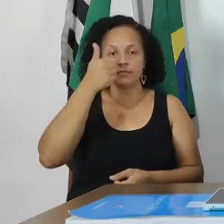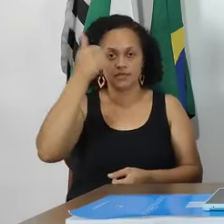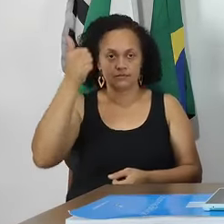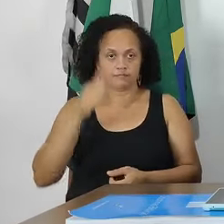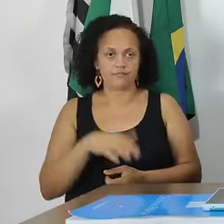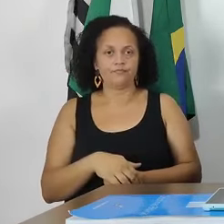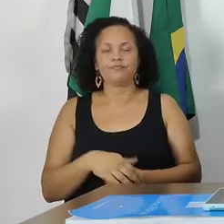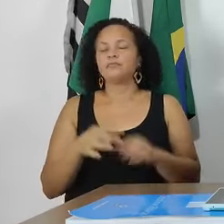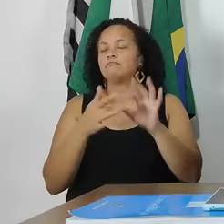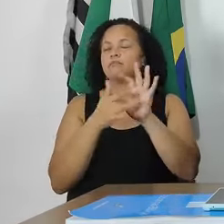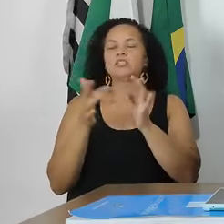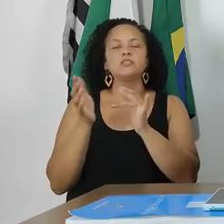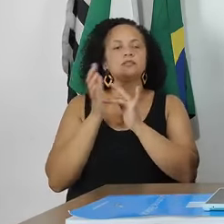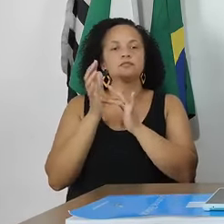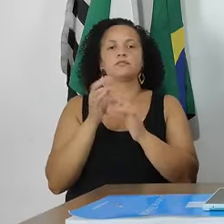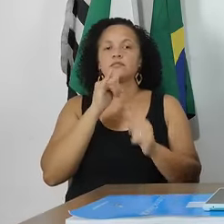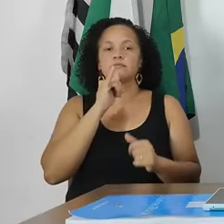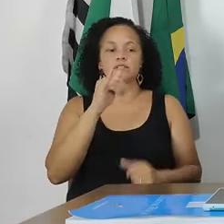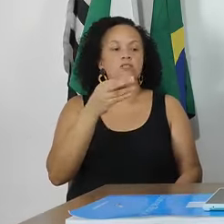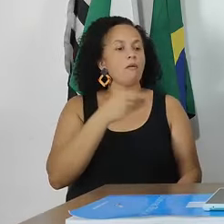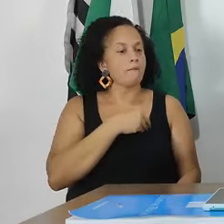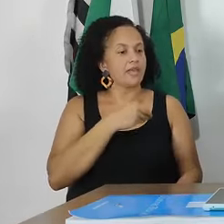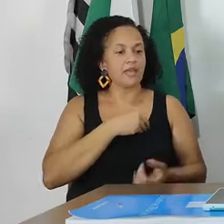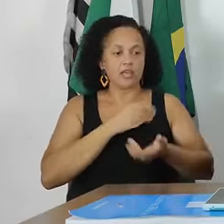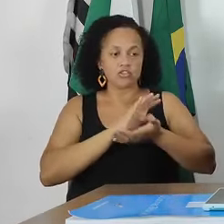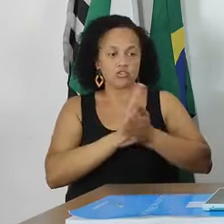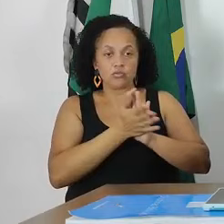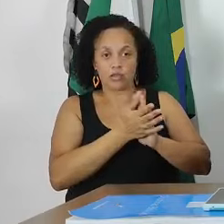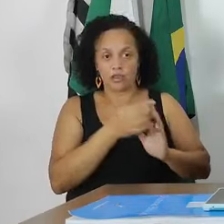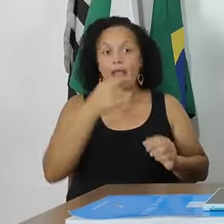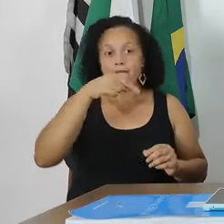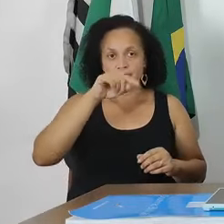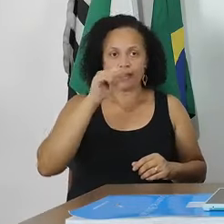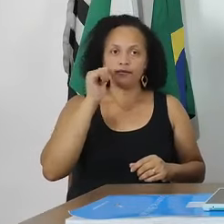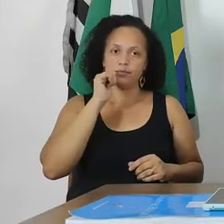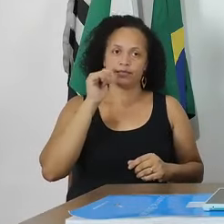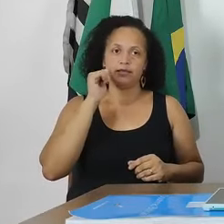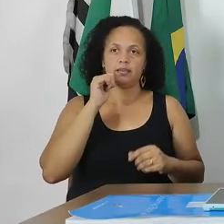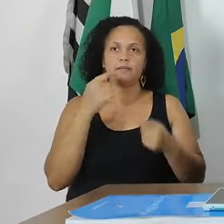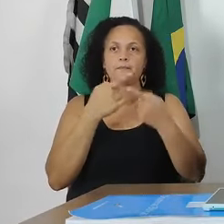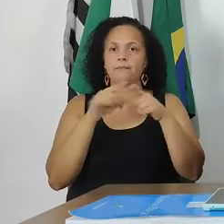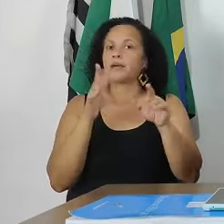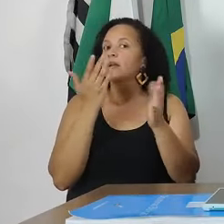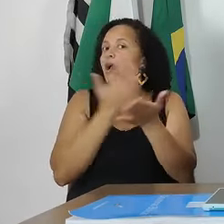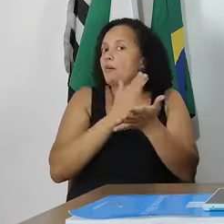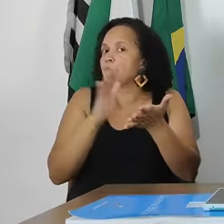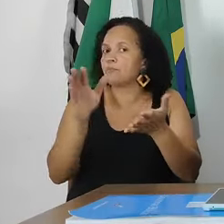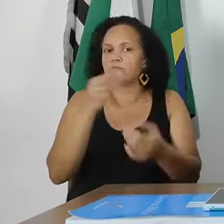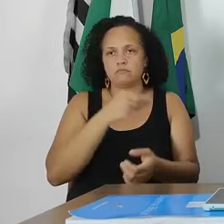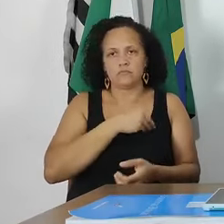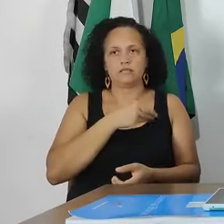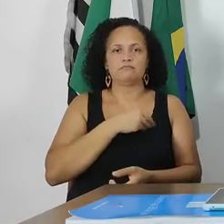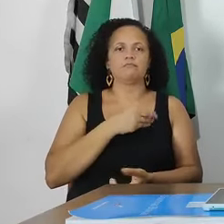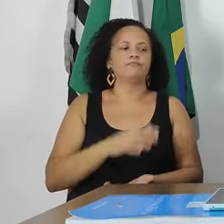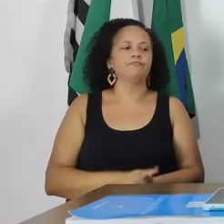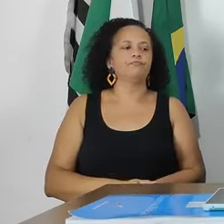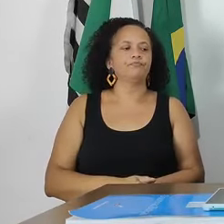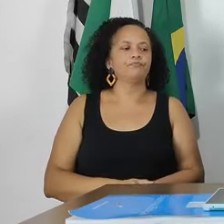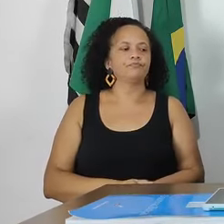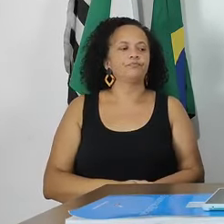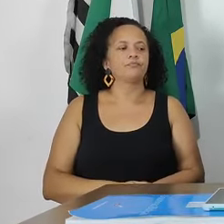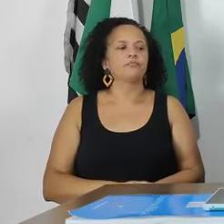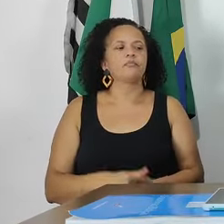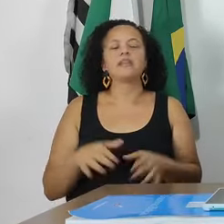para ela: vá e não peques mais, né? Então, o casamento, o que ele fez no casamento, lá em